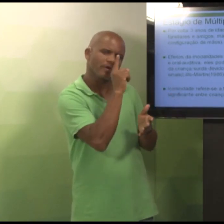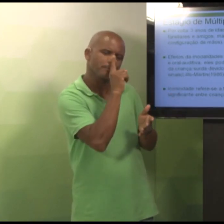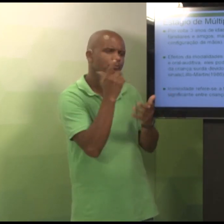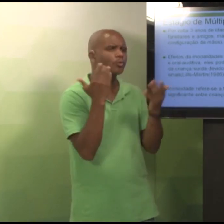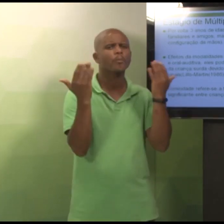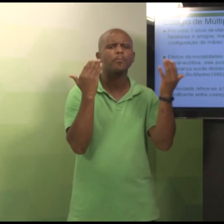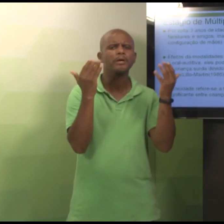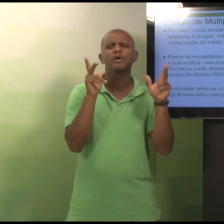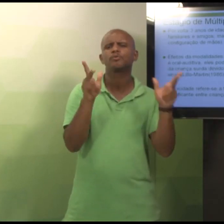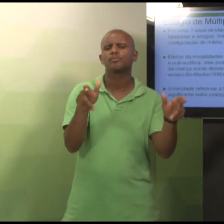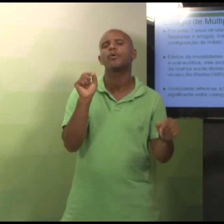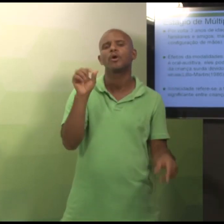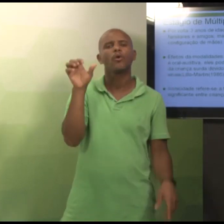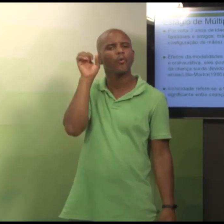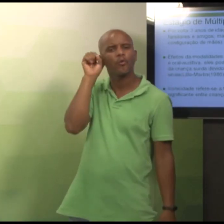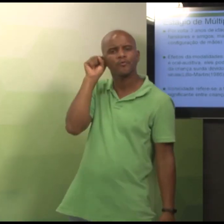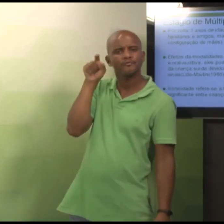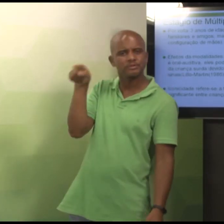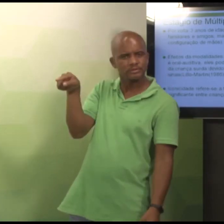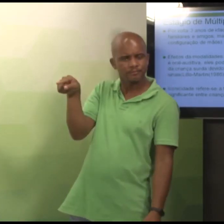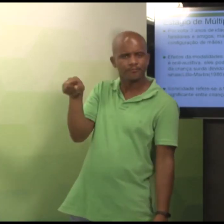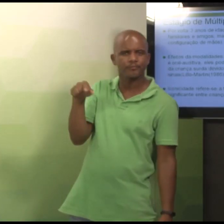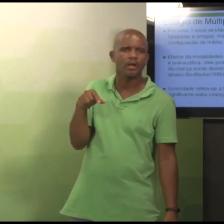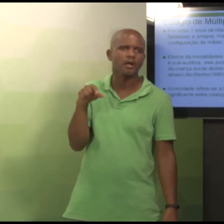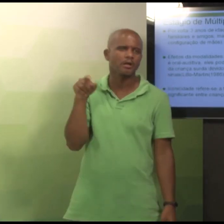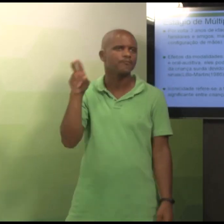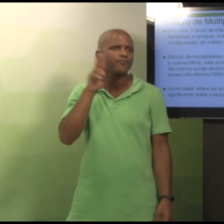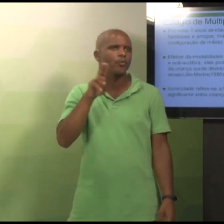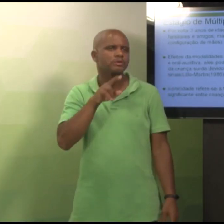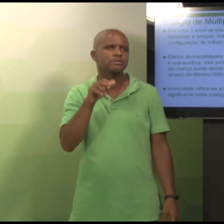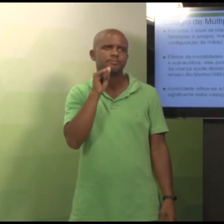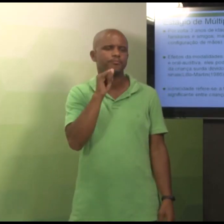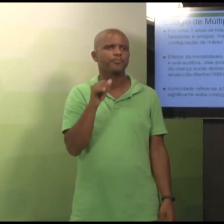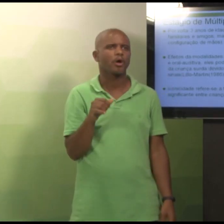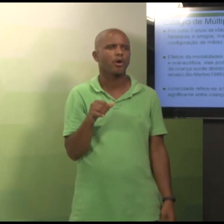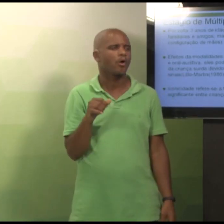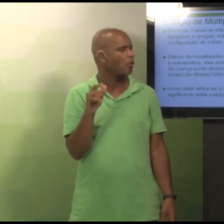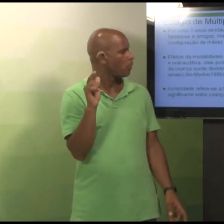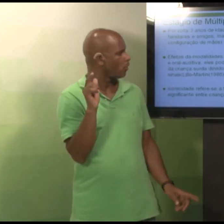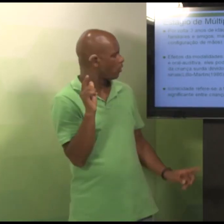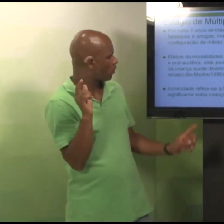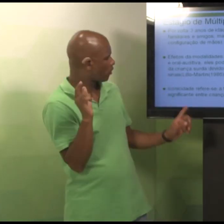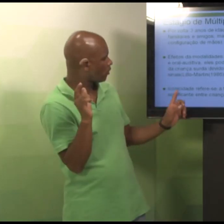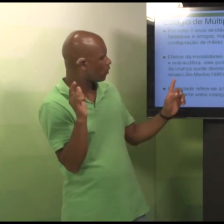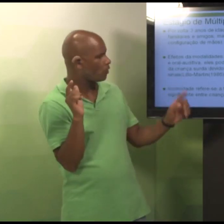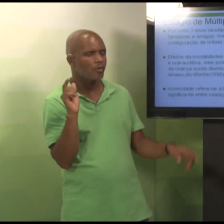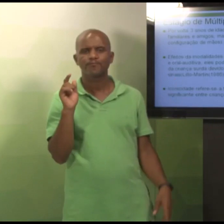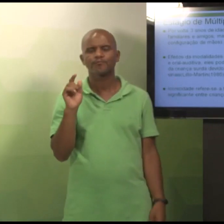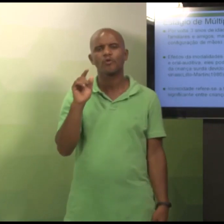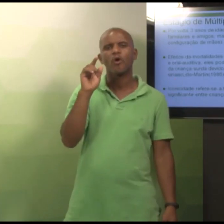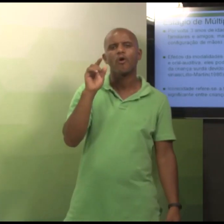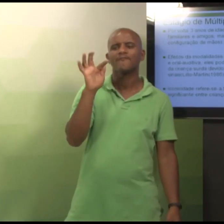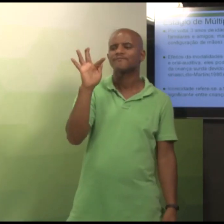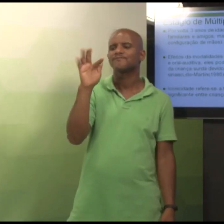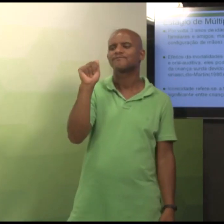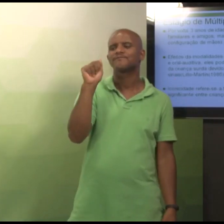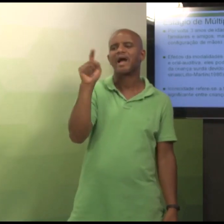contudo, ao apresentar o sinal, haverá falhas, assim como o ouvinte. O ouvinte, por exemplo,